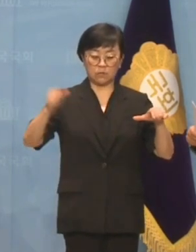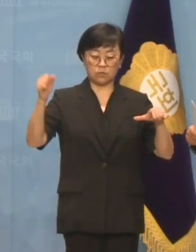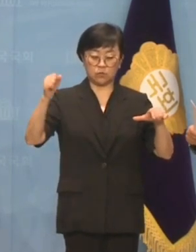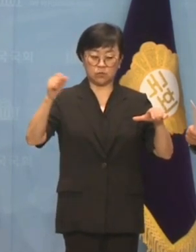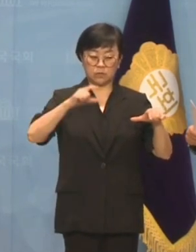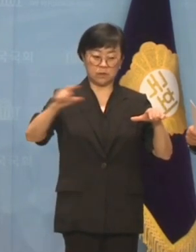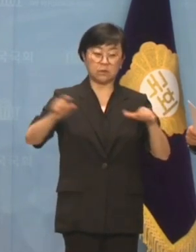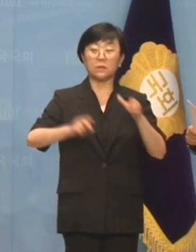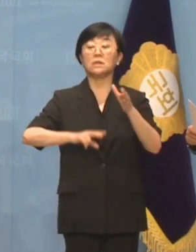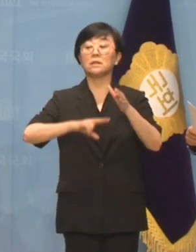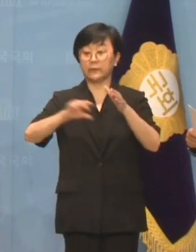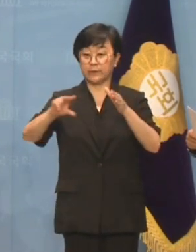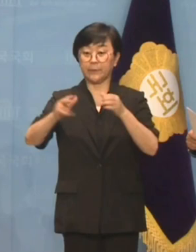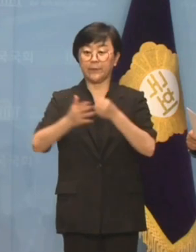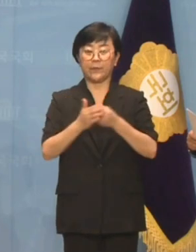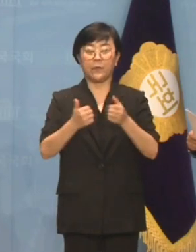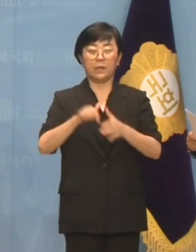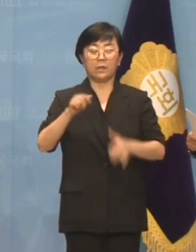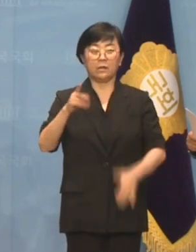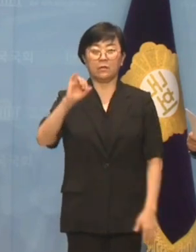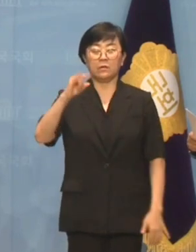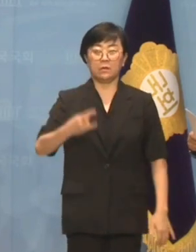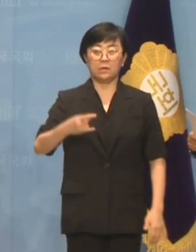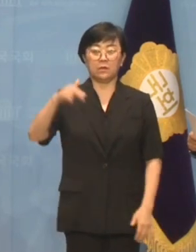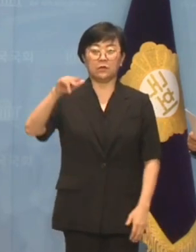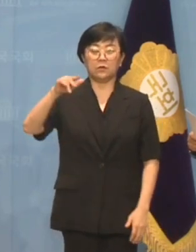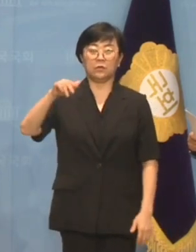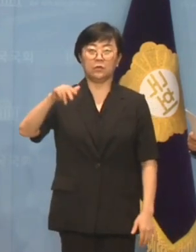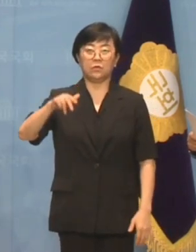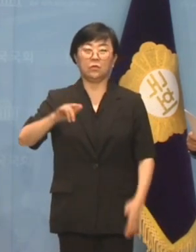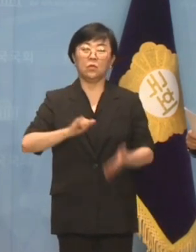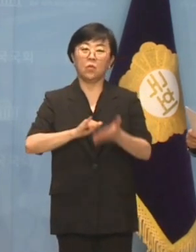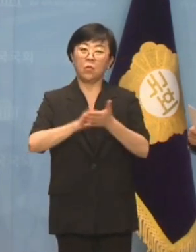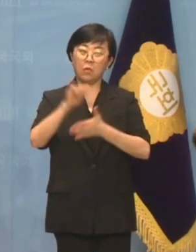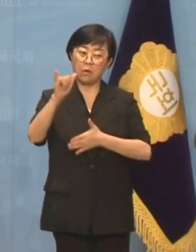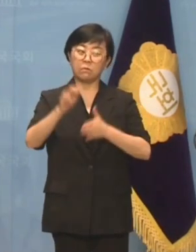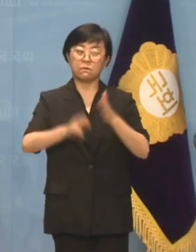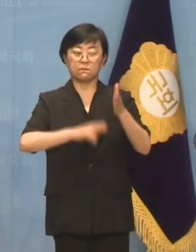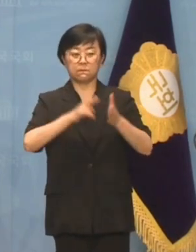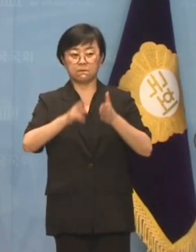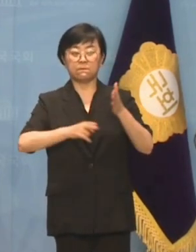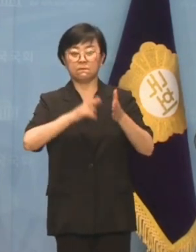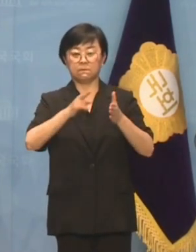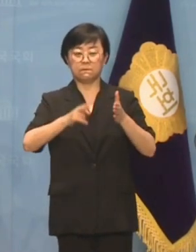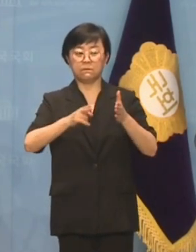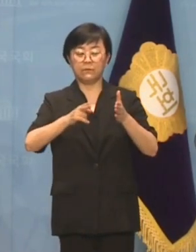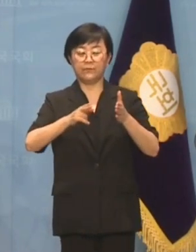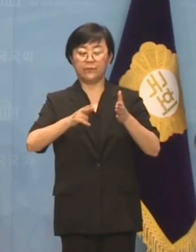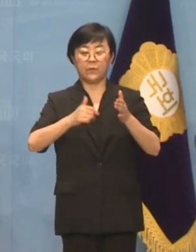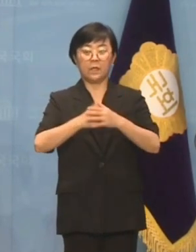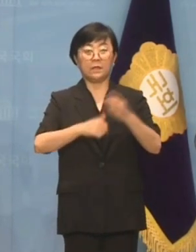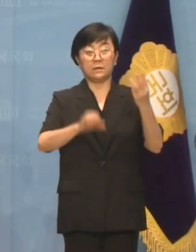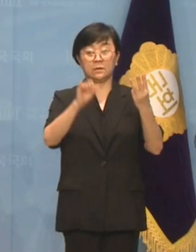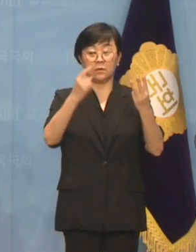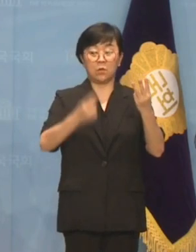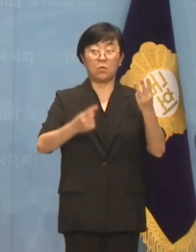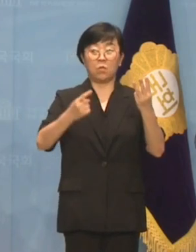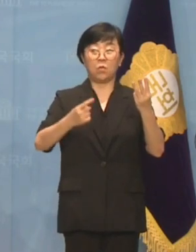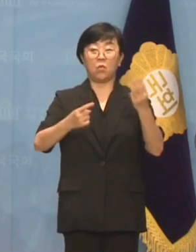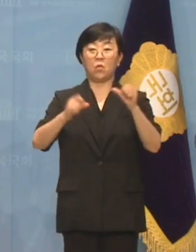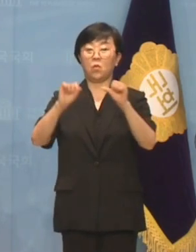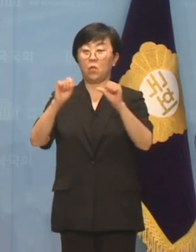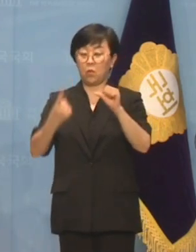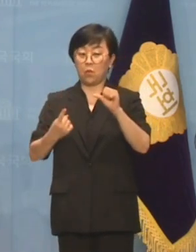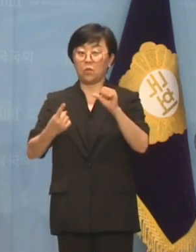첫 철도망으로 경의중앙선, 공항철도, 김포 골드라인, 3호선,